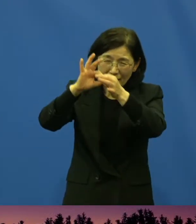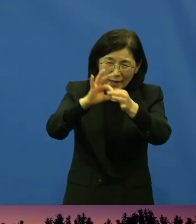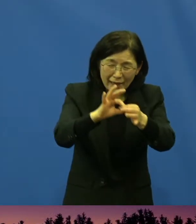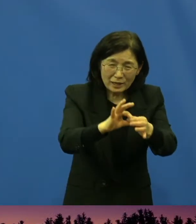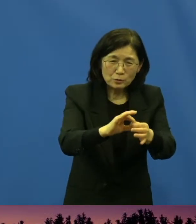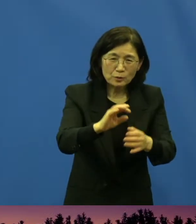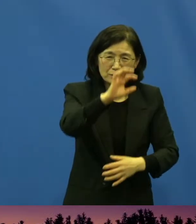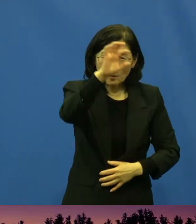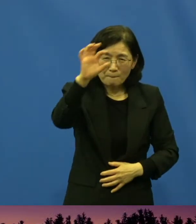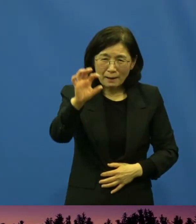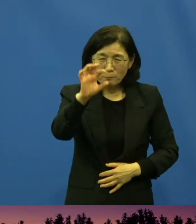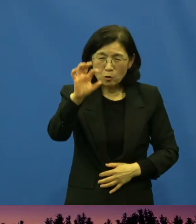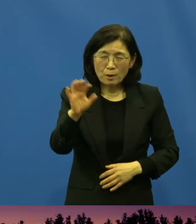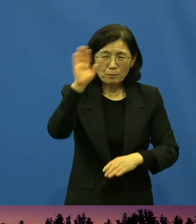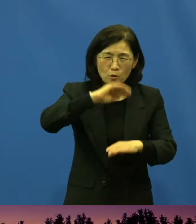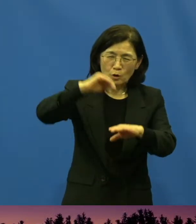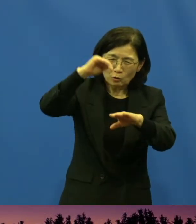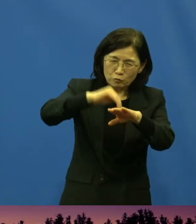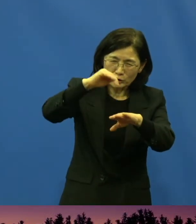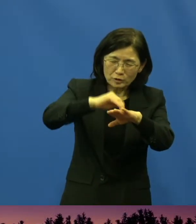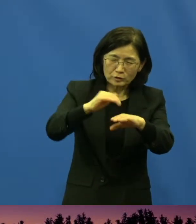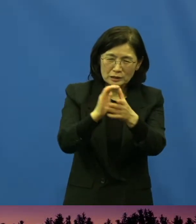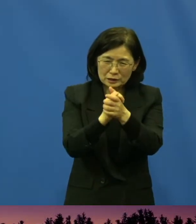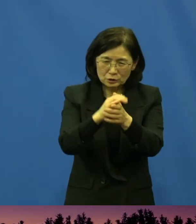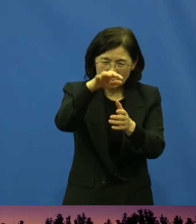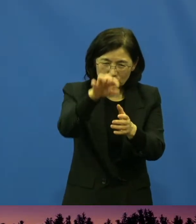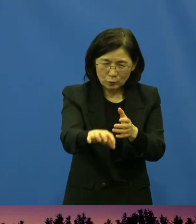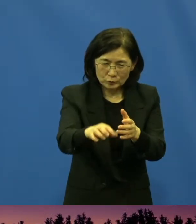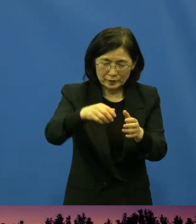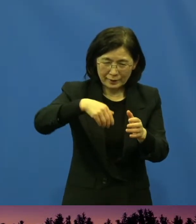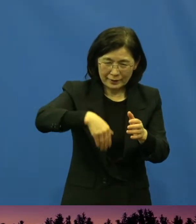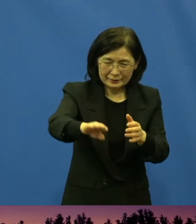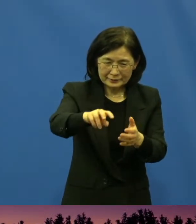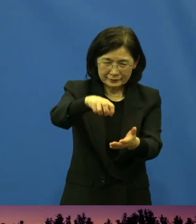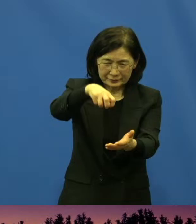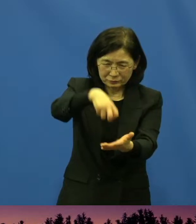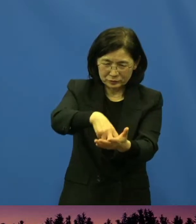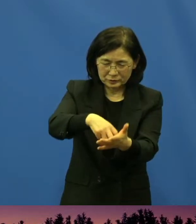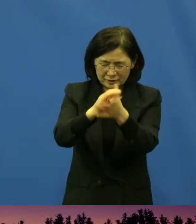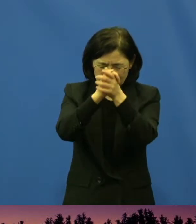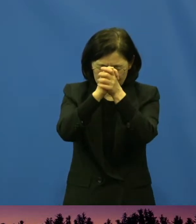처음에는 힘들겠죠. 훈련이 되면 어떻게 해요? 몸과 마음이 하나가 되는 거예요.